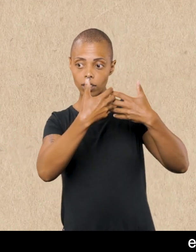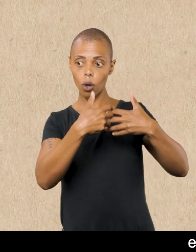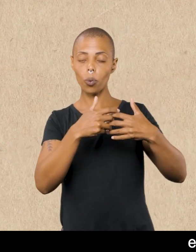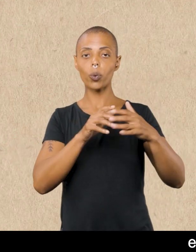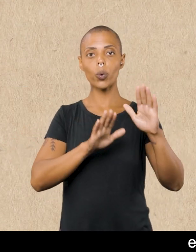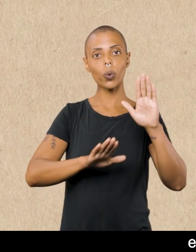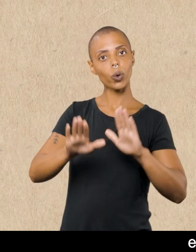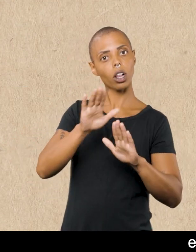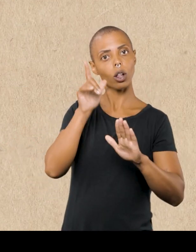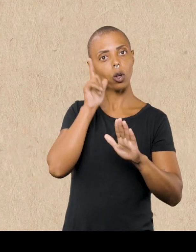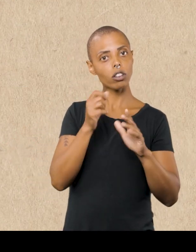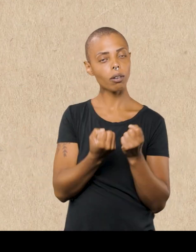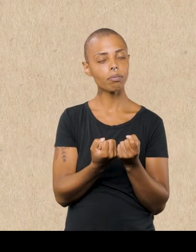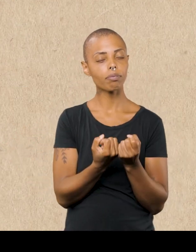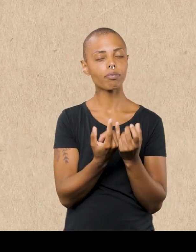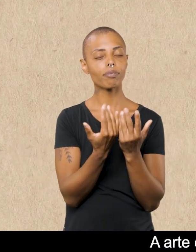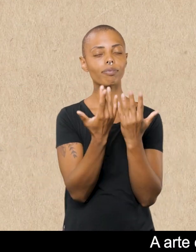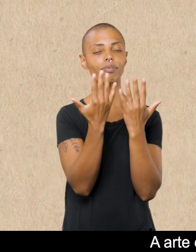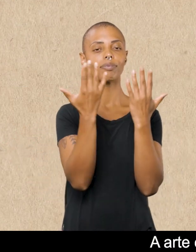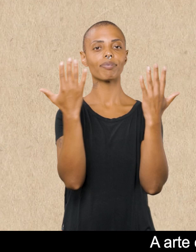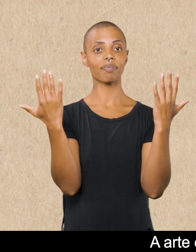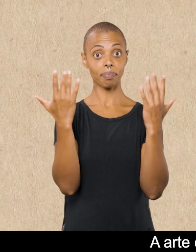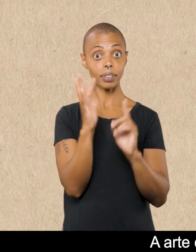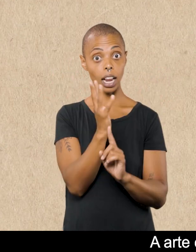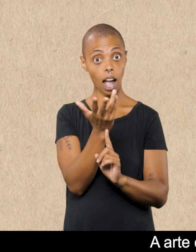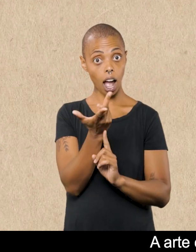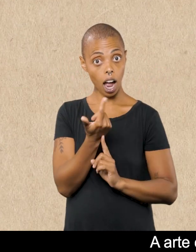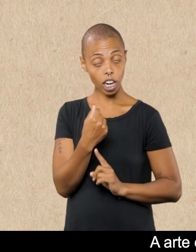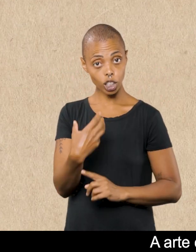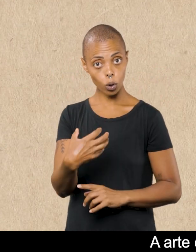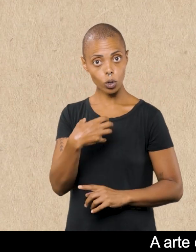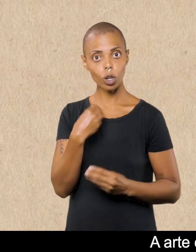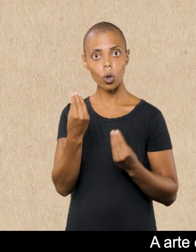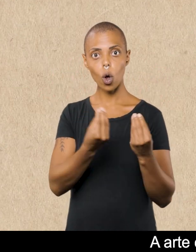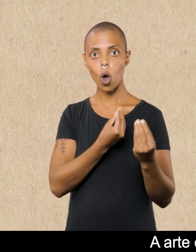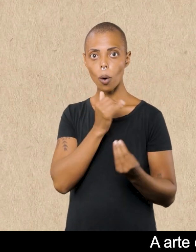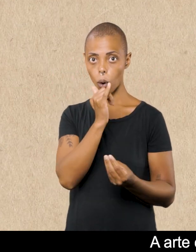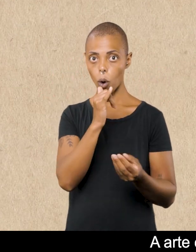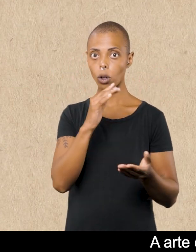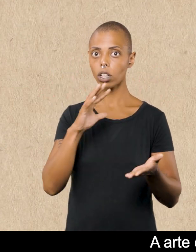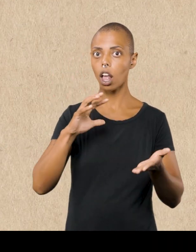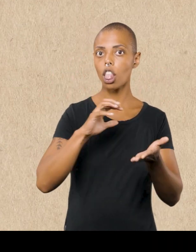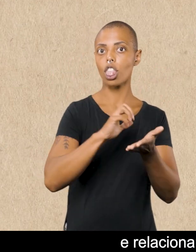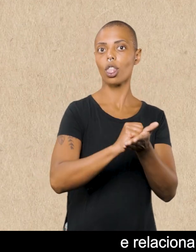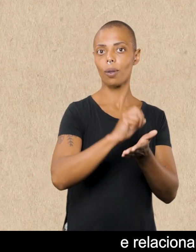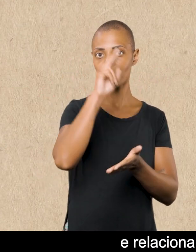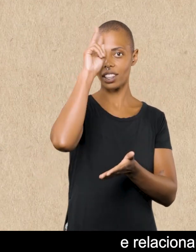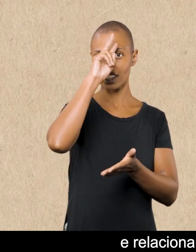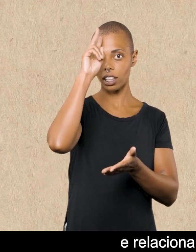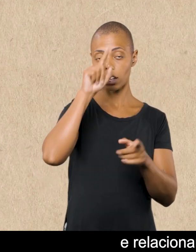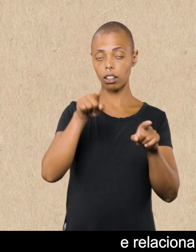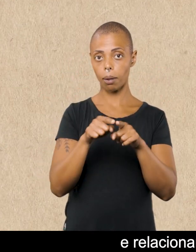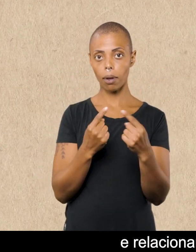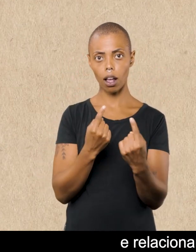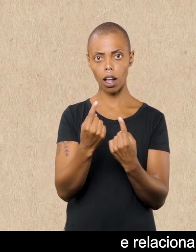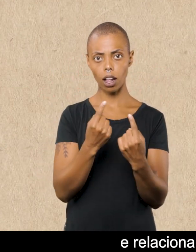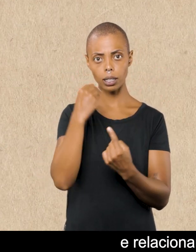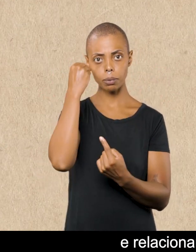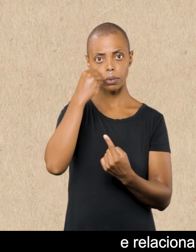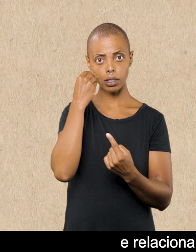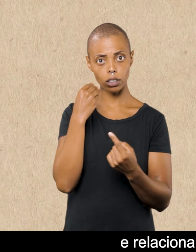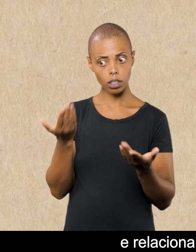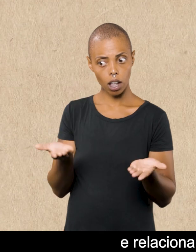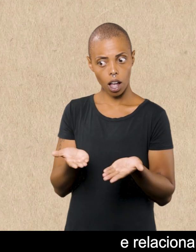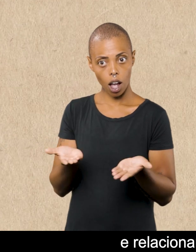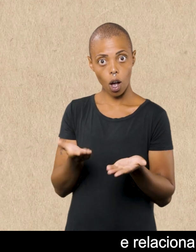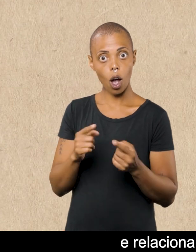relacionamentos e, como entidades vivas, exigem reflexão e cuidado para florescer. A arte é um meio de contar